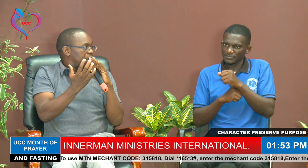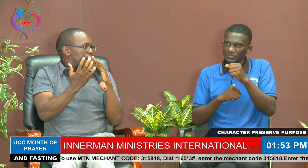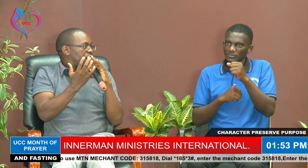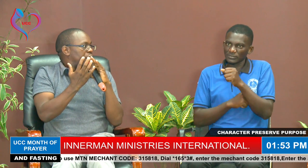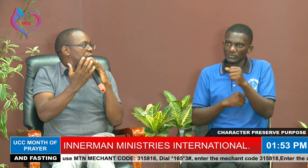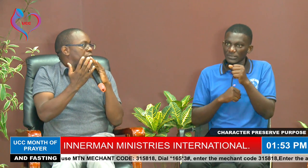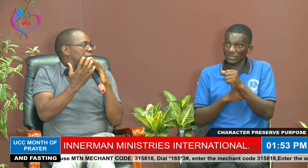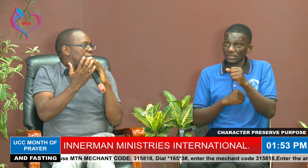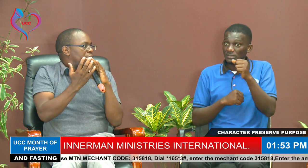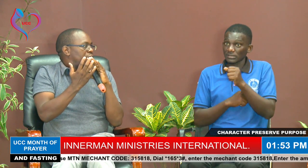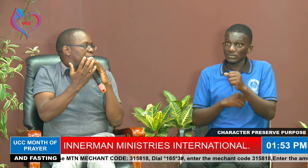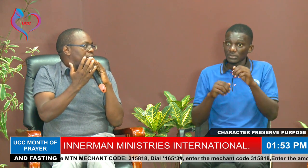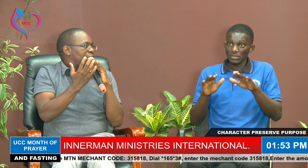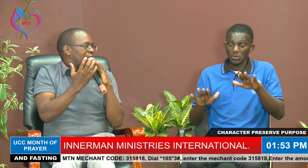balancinge muzei